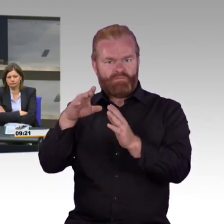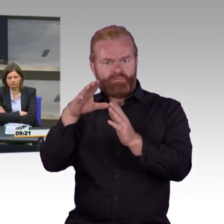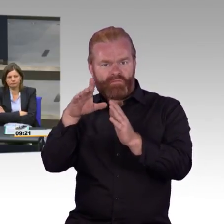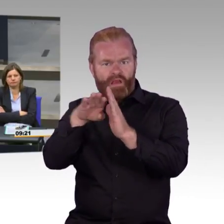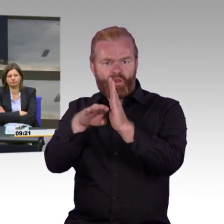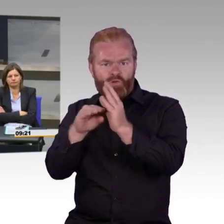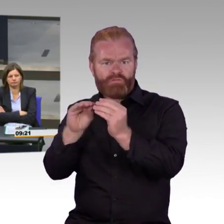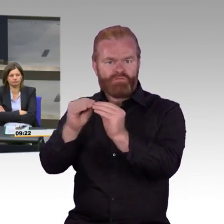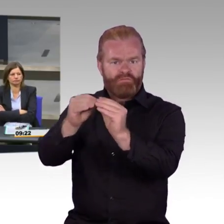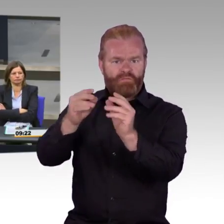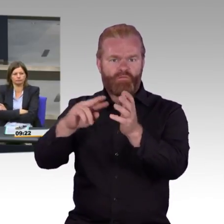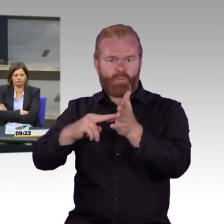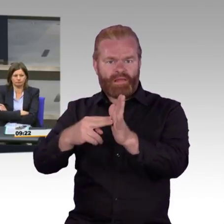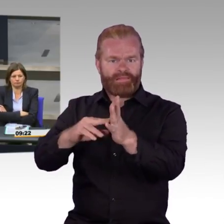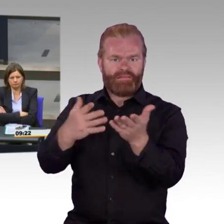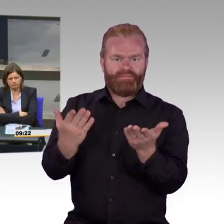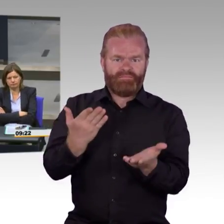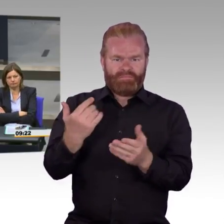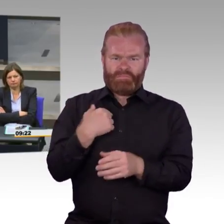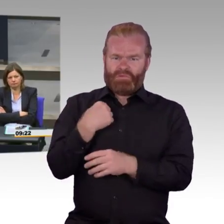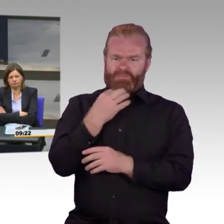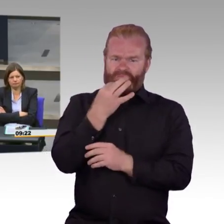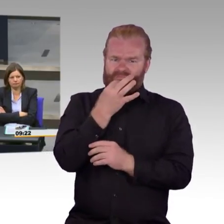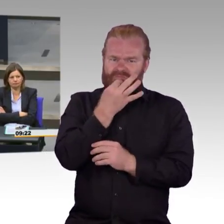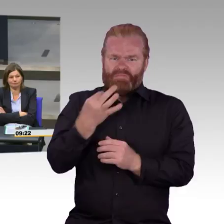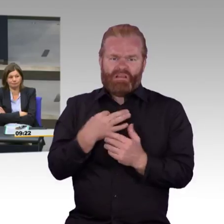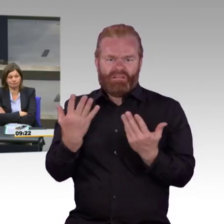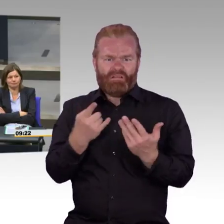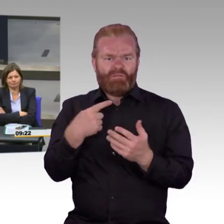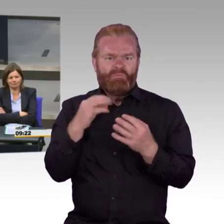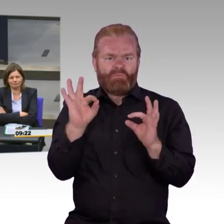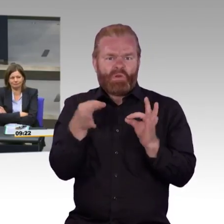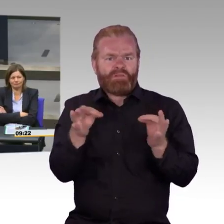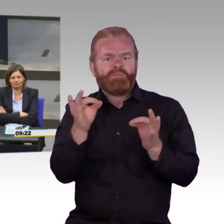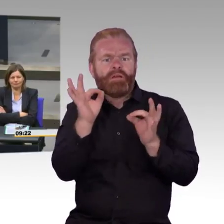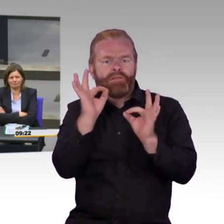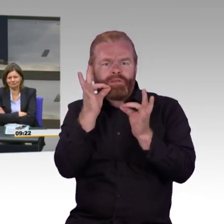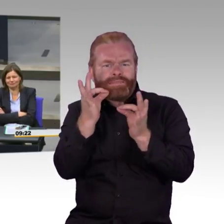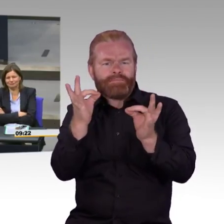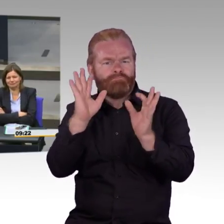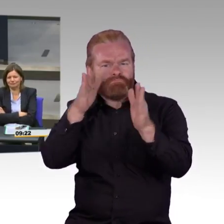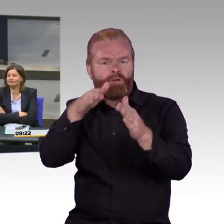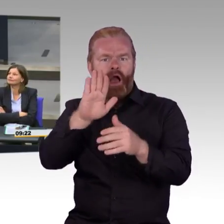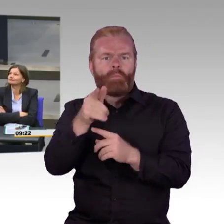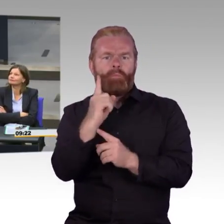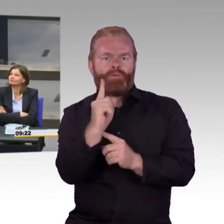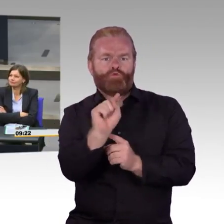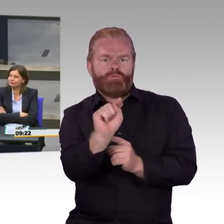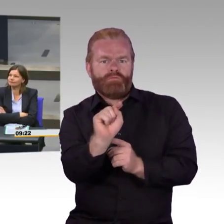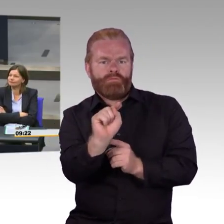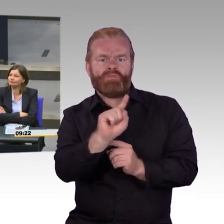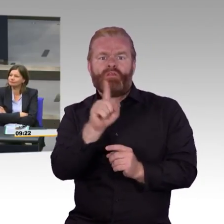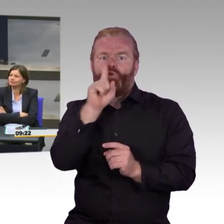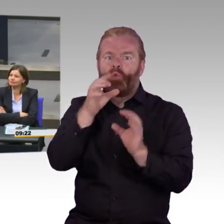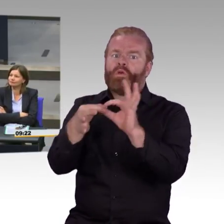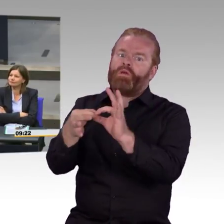mit der Datenschutzgrundverordnung? Und dann auch die Frage anschließend, was haben Sie denn getan bei dem Umsetzungsgesetz? Also da